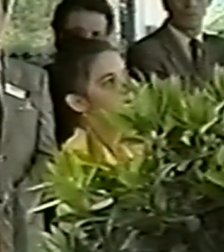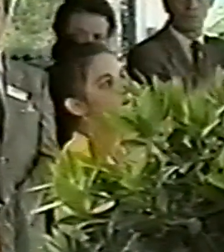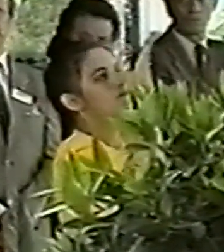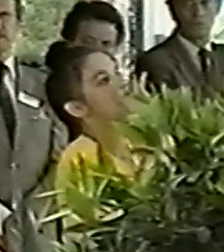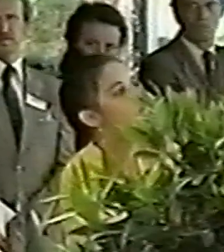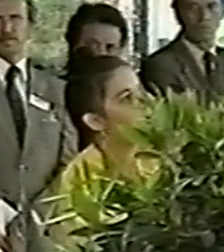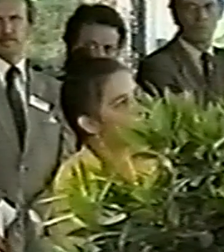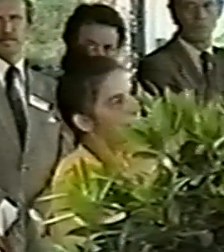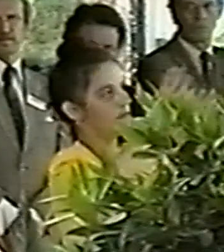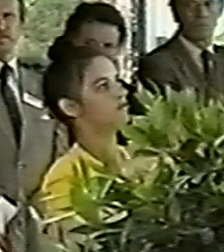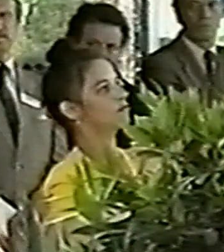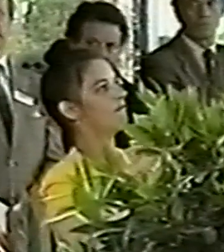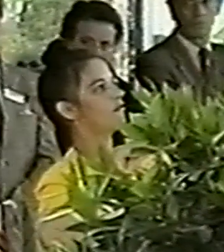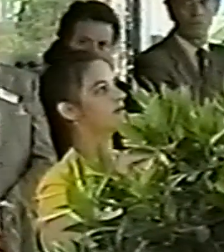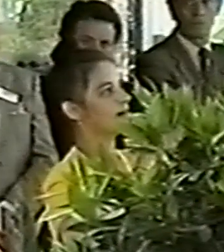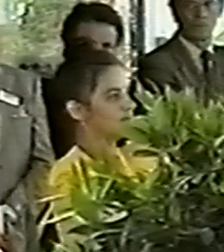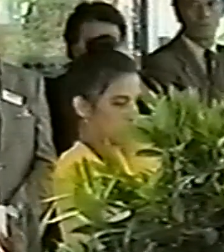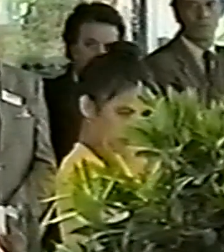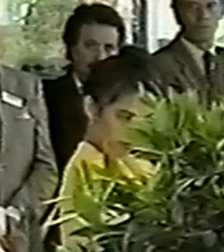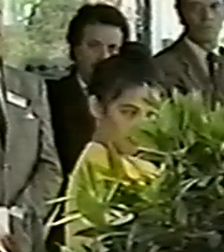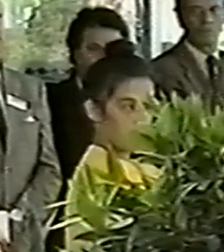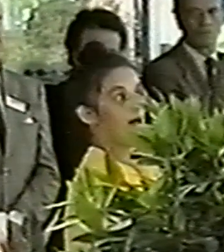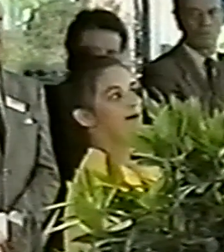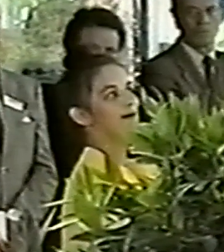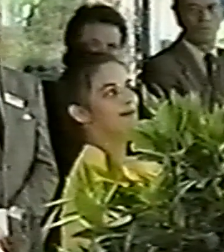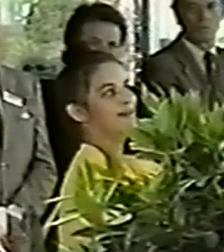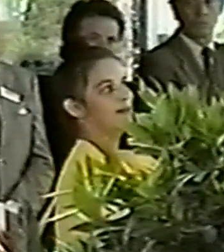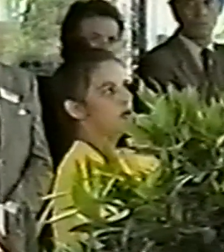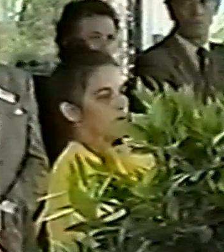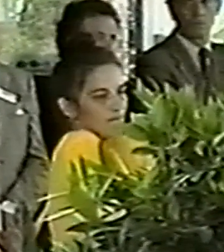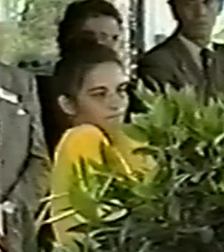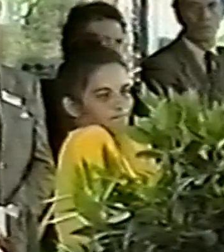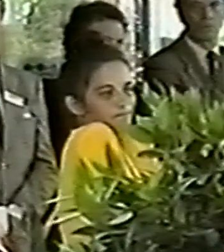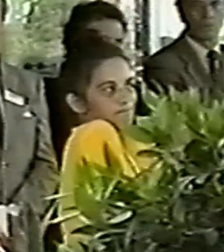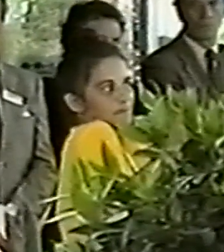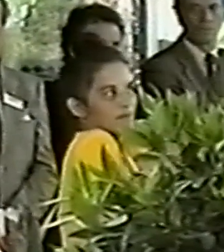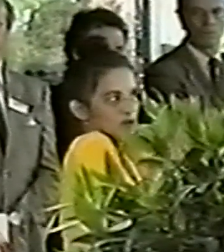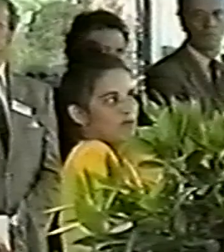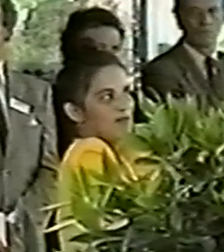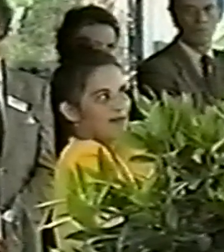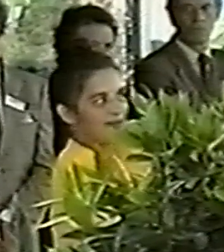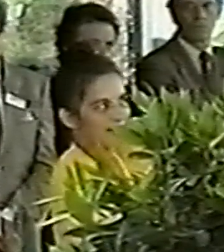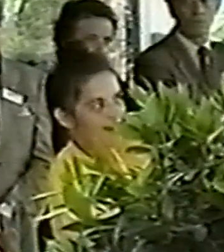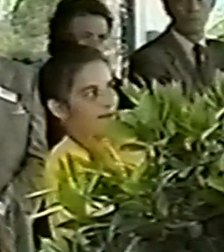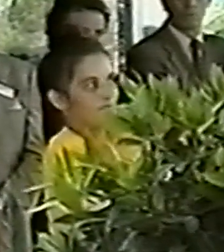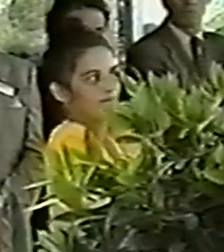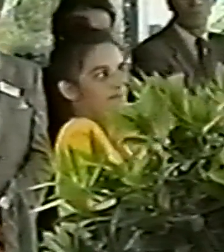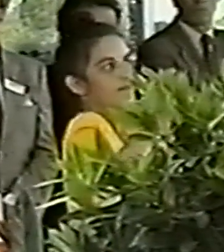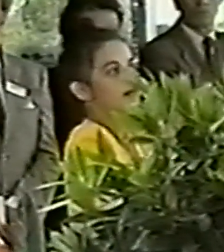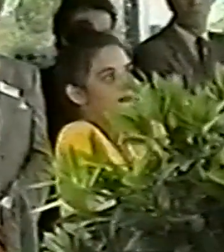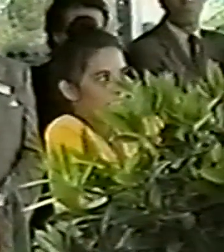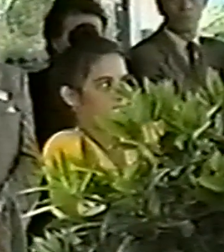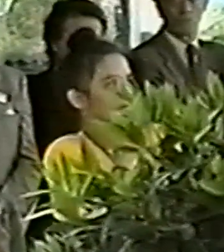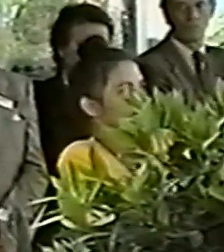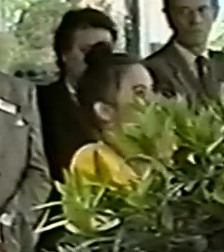plus confortable sur ce qu'on a. Et cette extension qualitative prélude à un engagement